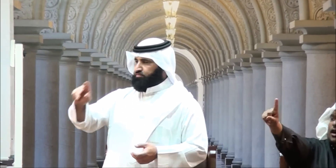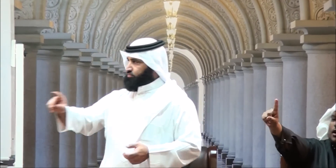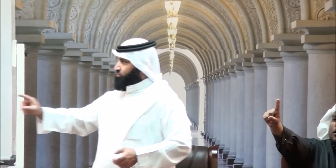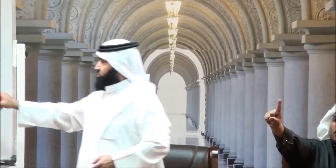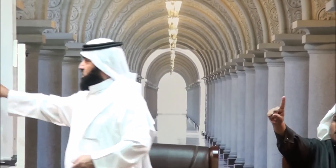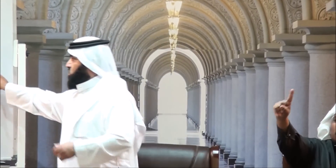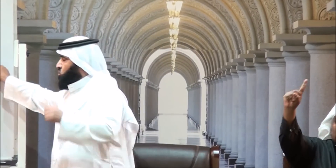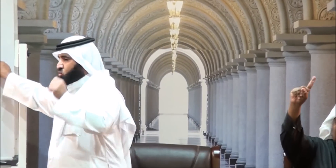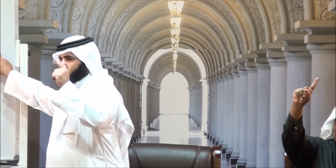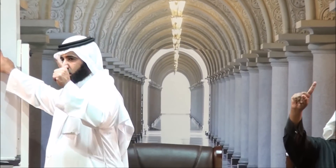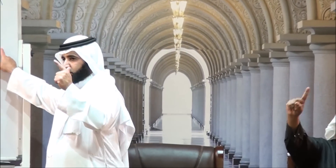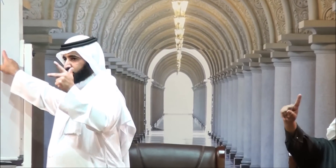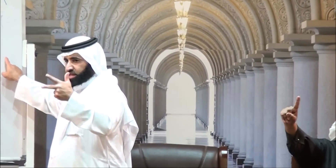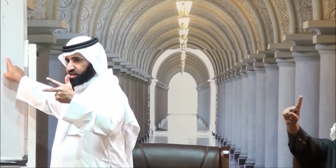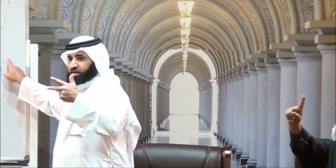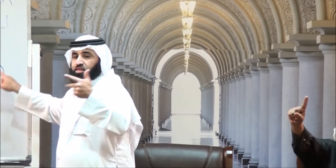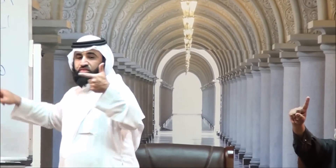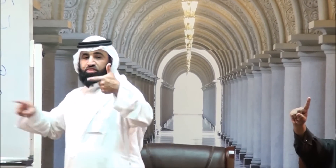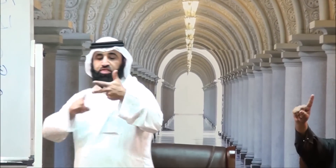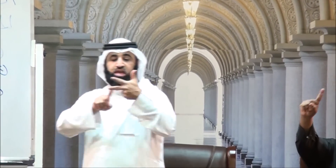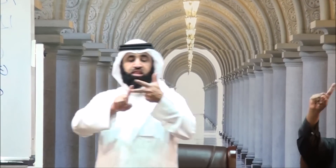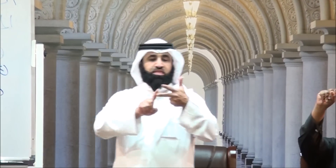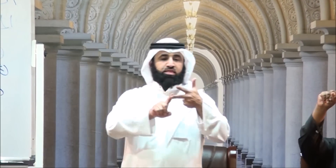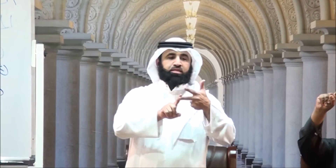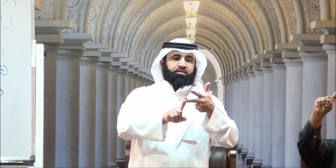جماعة نكون